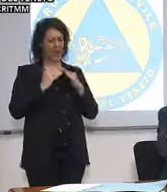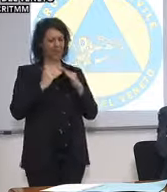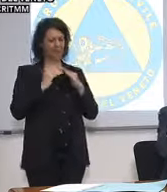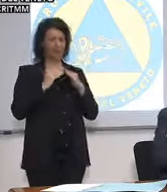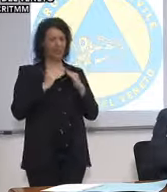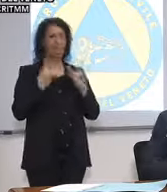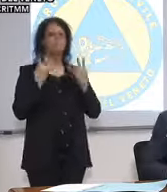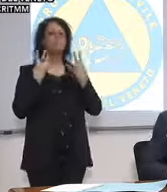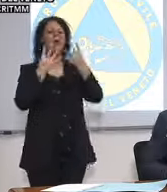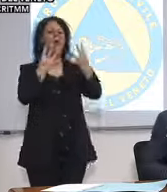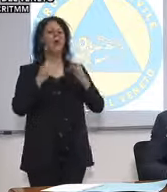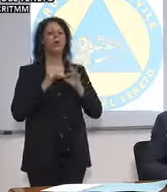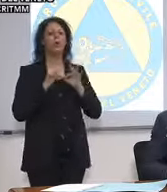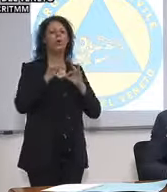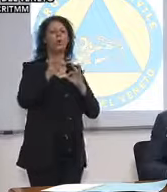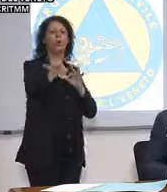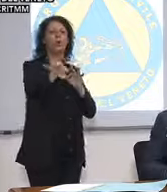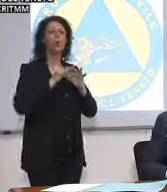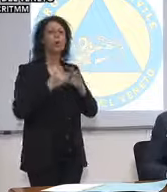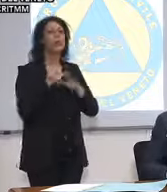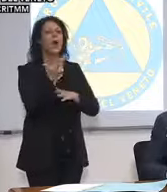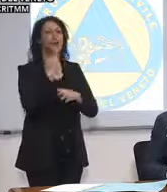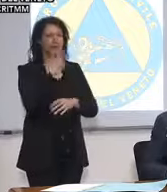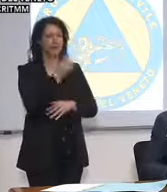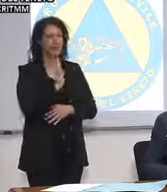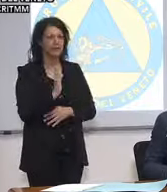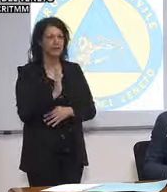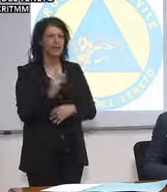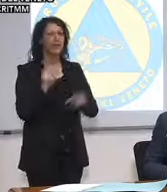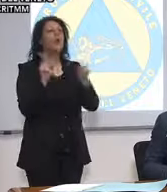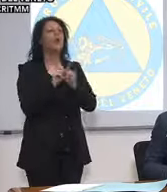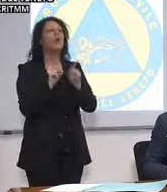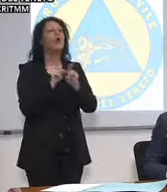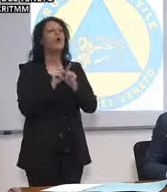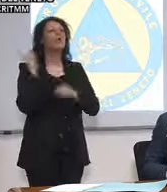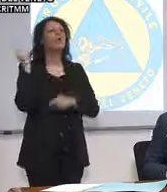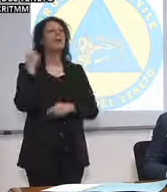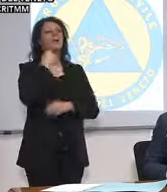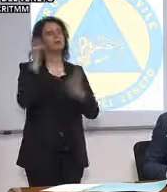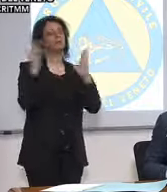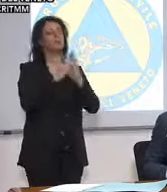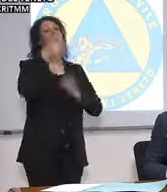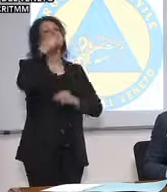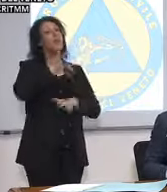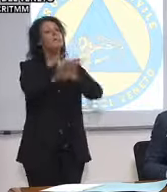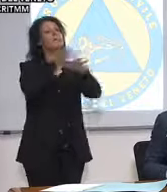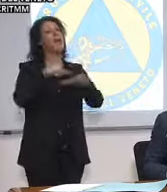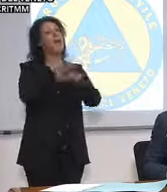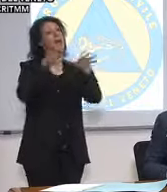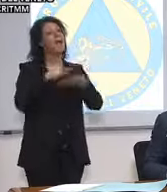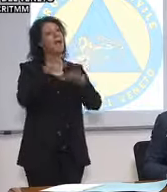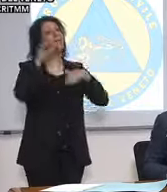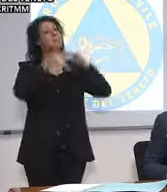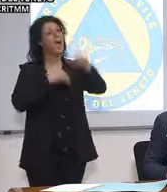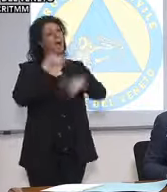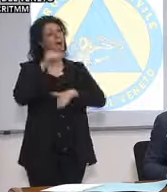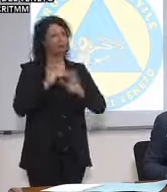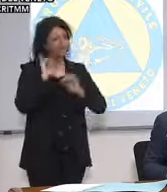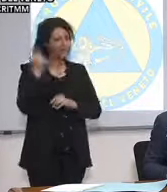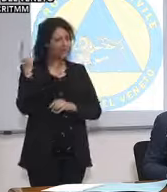cittadino. Non vorrei che fosse come quella del bagno al mare, che si può fare il bagno al mare, sei da casa in spiaggia però. Non vorrei che nei parchi...